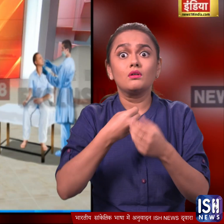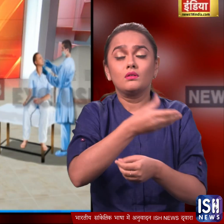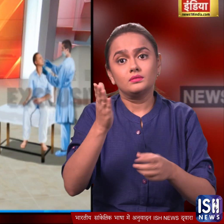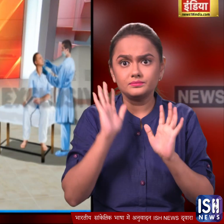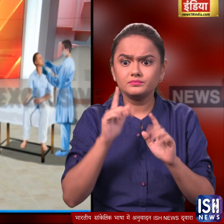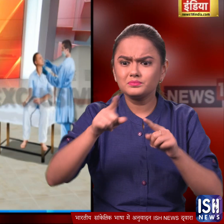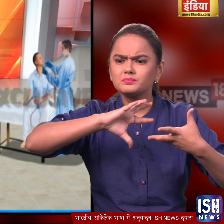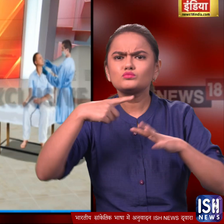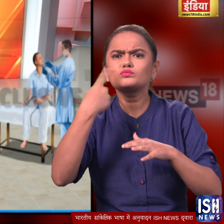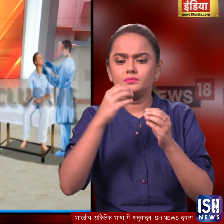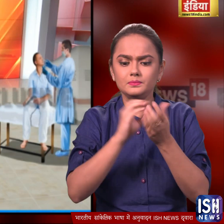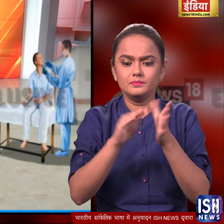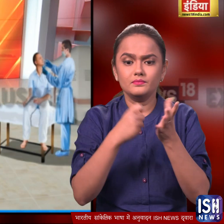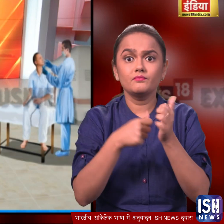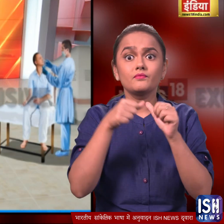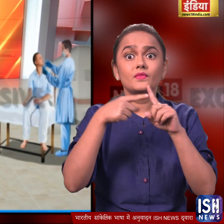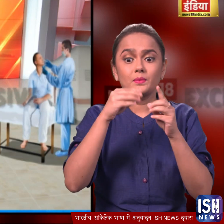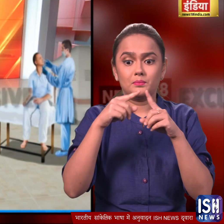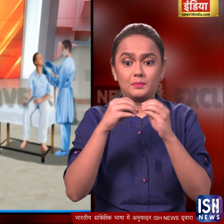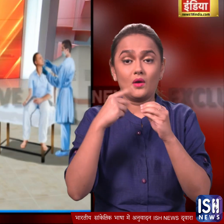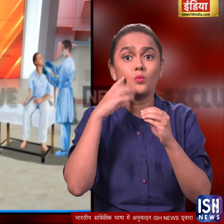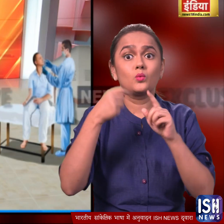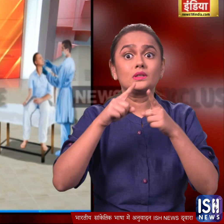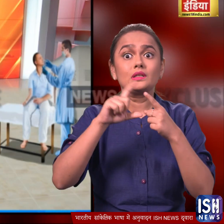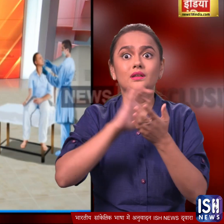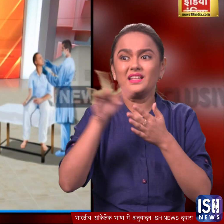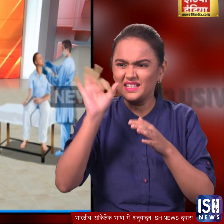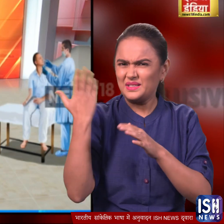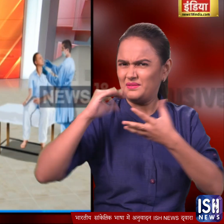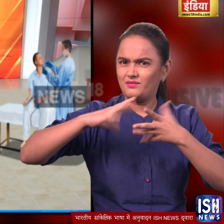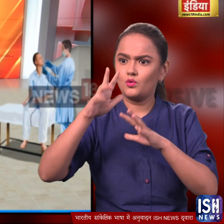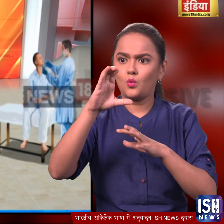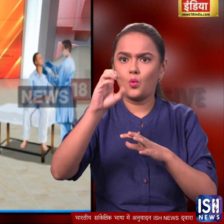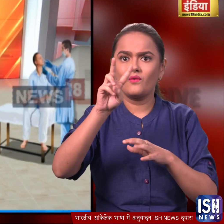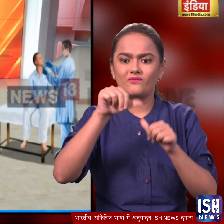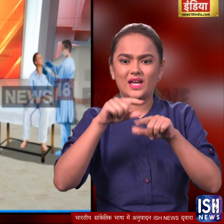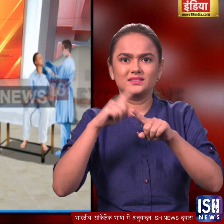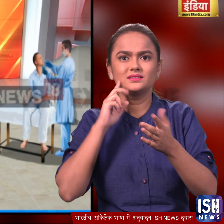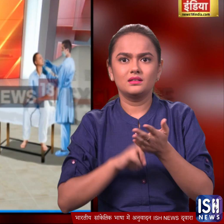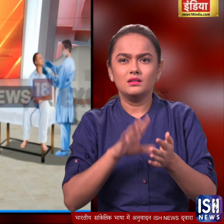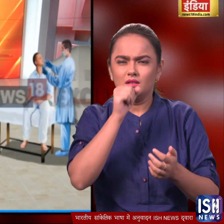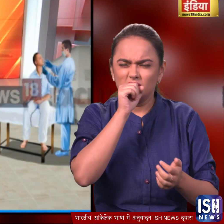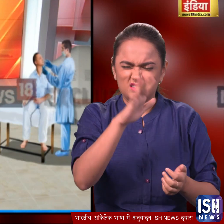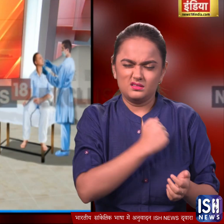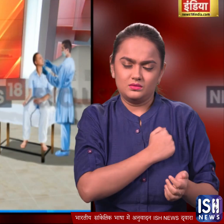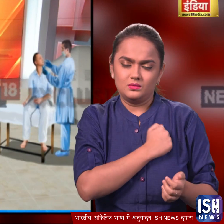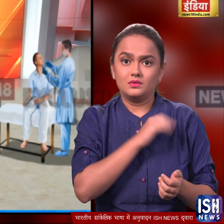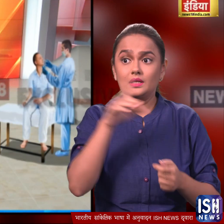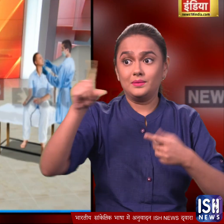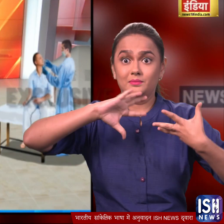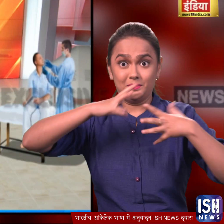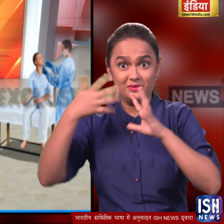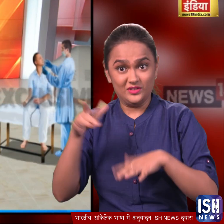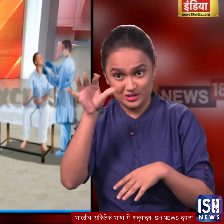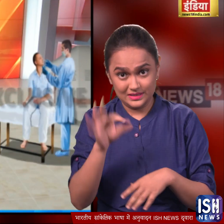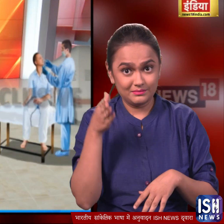इसे बनाने वाली कंपनी है भारत बायोटेक। ये वही भारत बायोटेक है जिसने कोवैक्सीन बनाई है। माफ कीजिएगा।